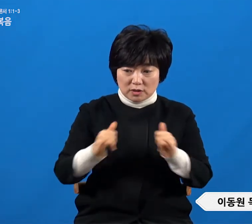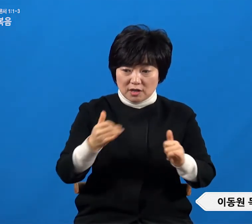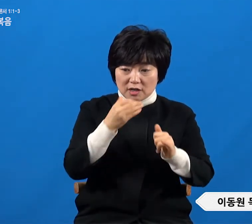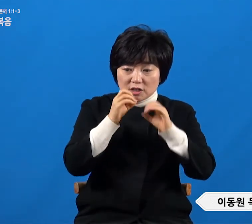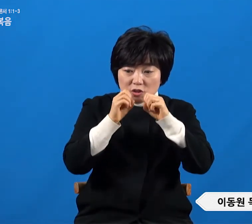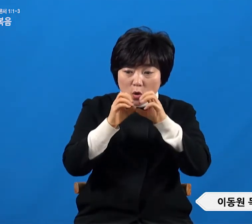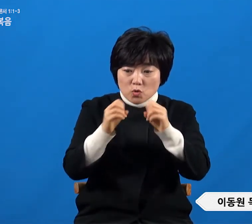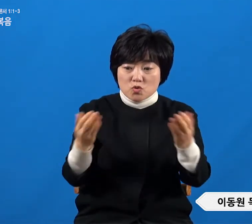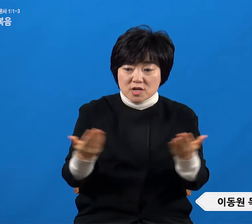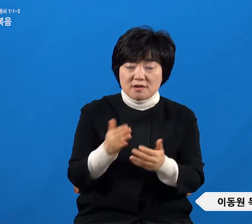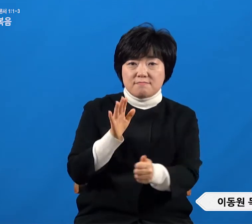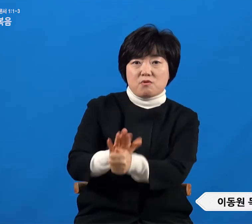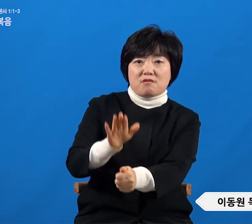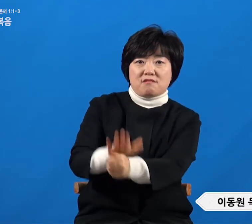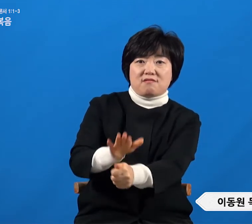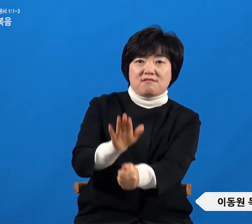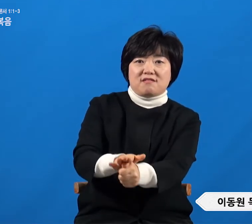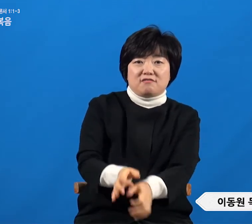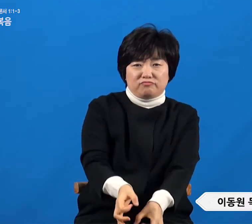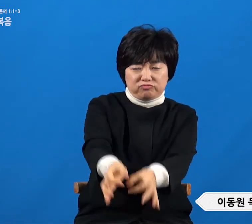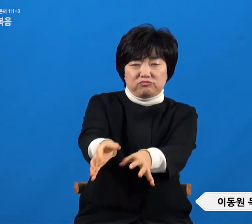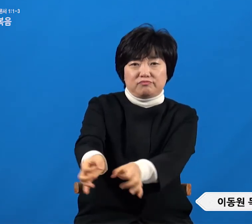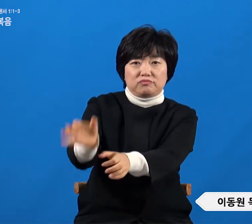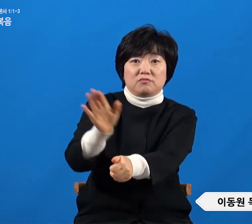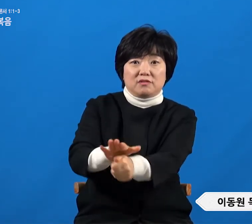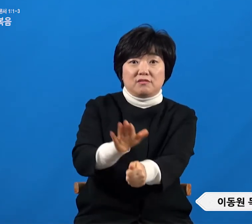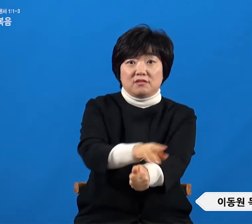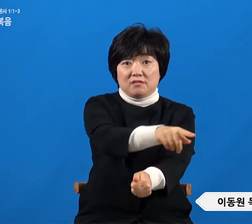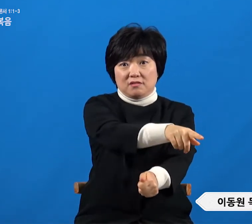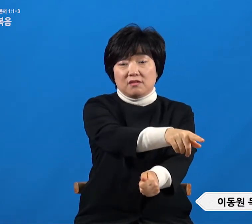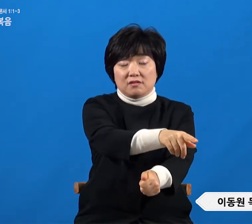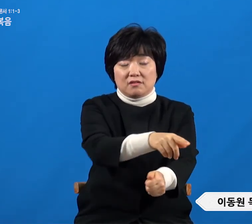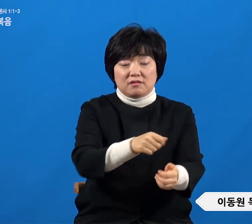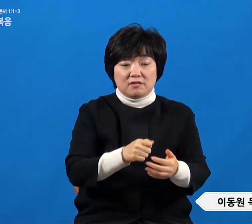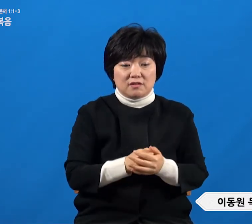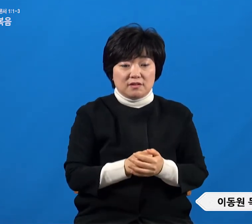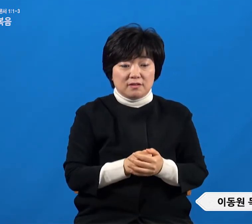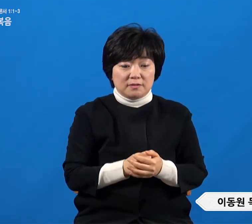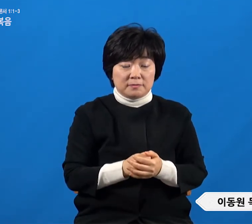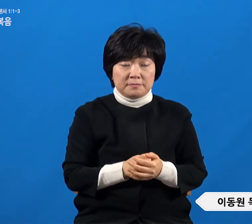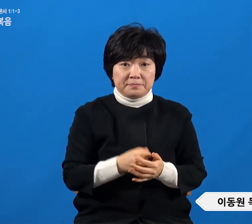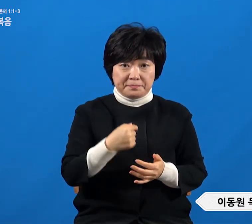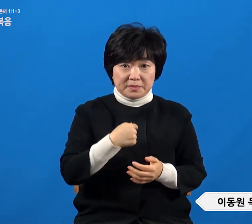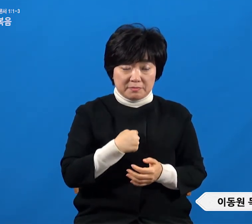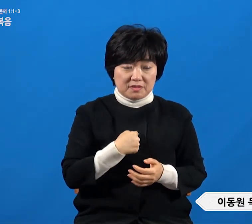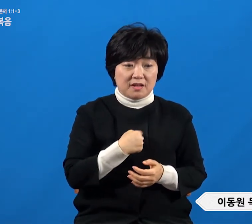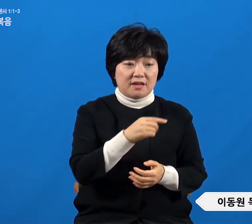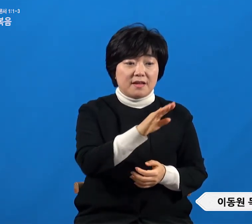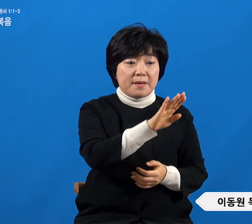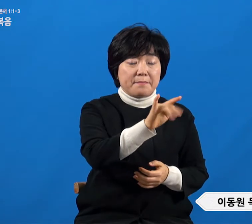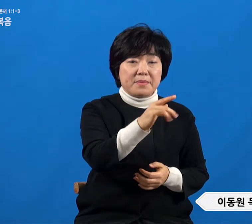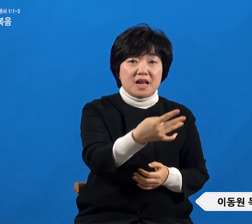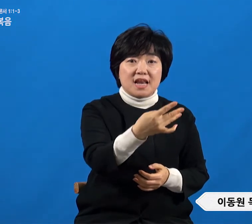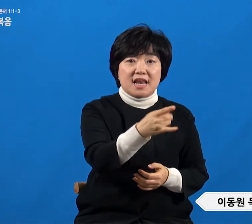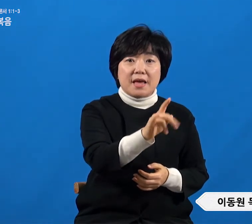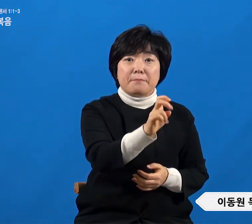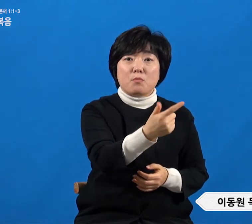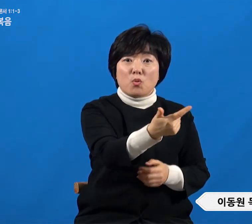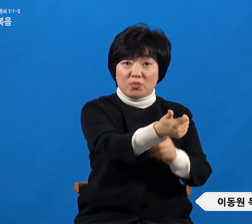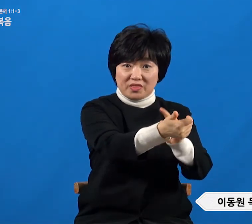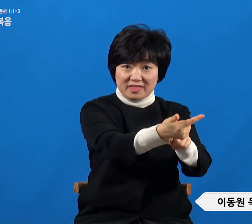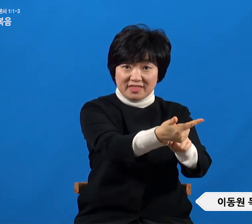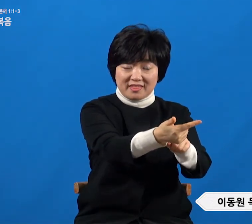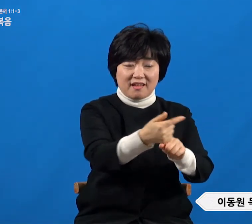선교 사역을 지원했을 것입니다. 그래서 바울은 오늘 이 빌레몬서의 서두에서 빌레몬을 가리켜서